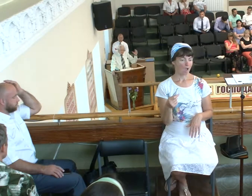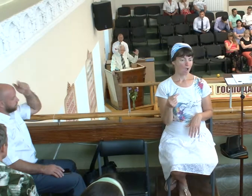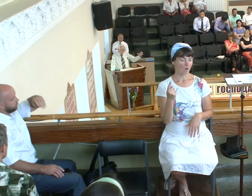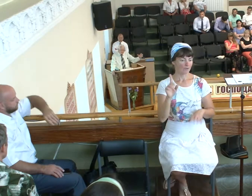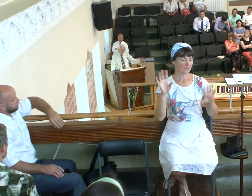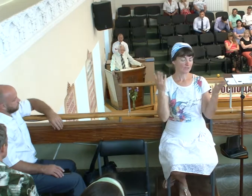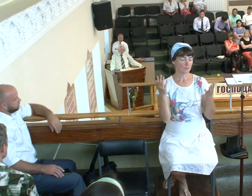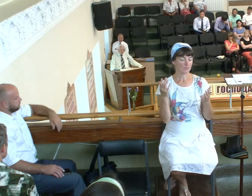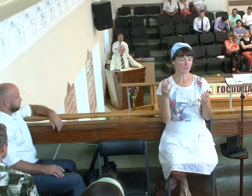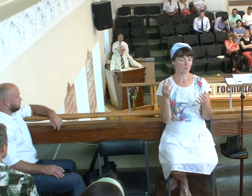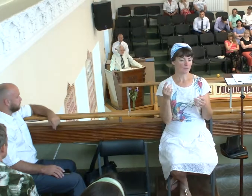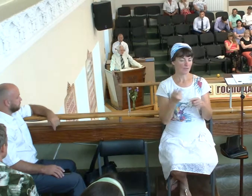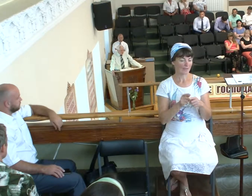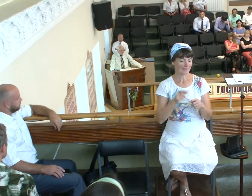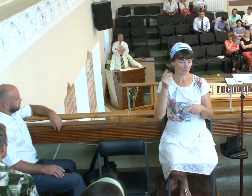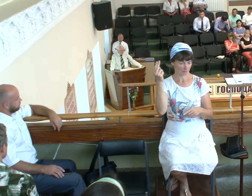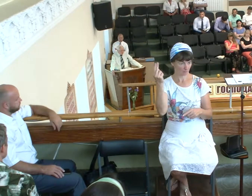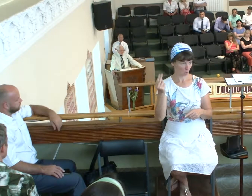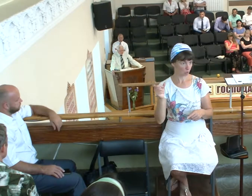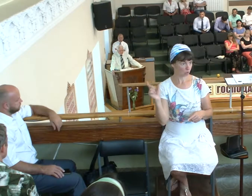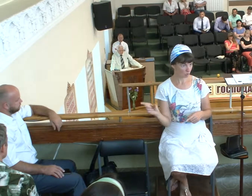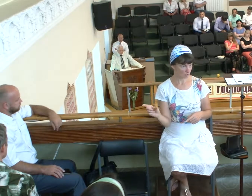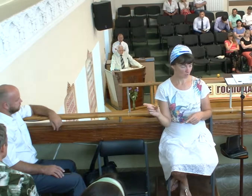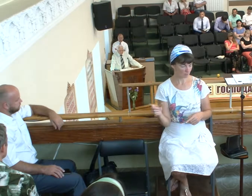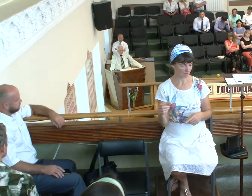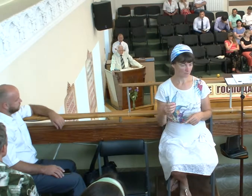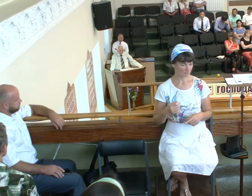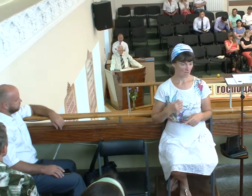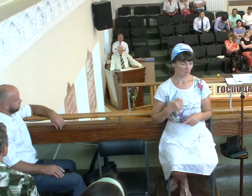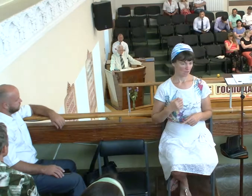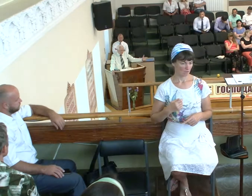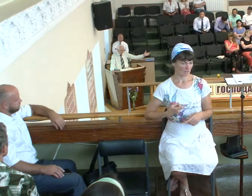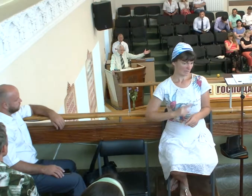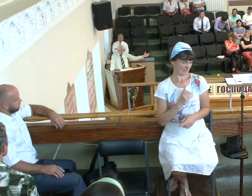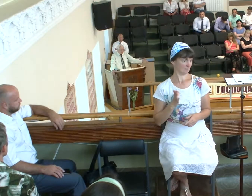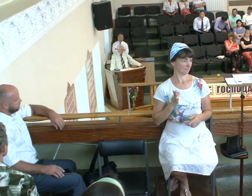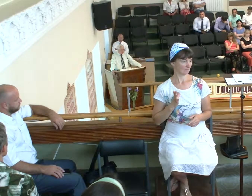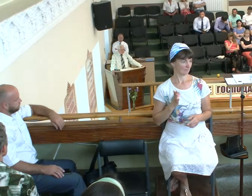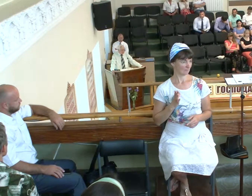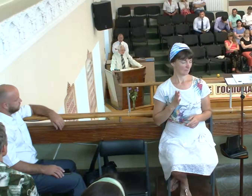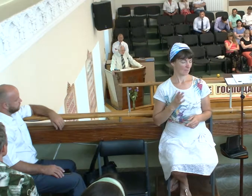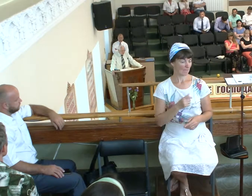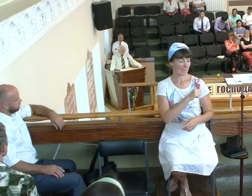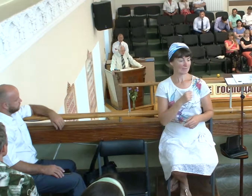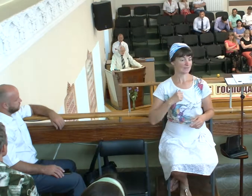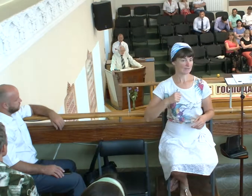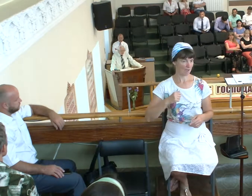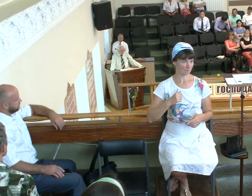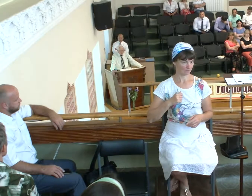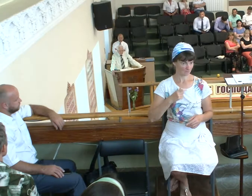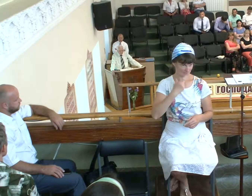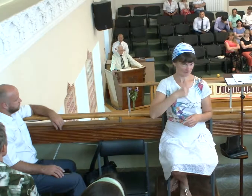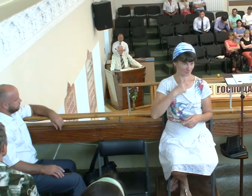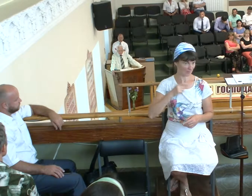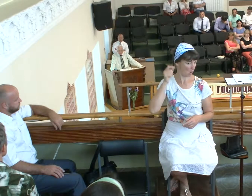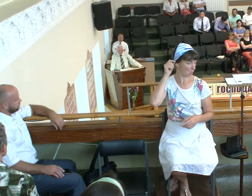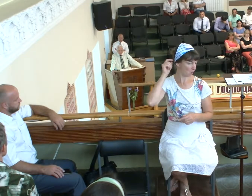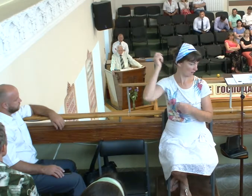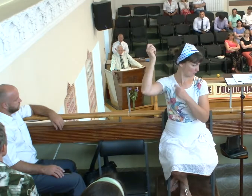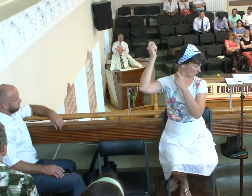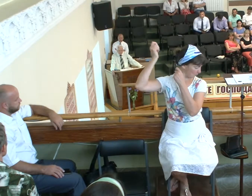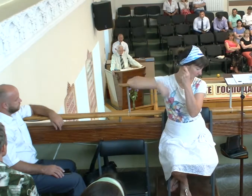оно так в коробочке где-то лежало, потом нашли в его доме, и вот буквально несколько лет назад продали за